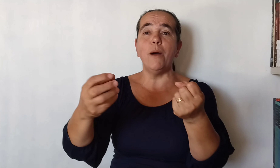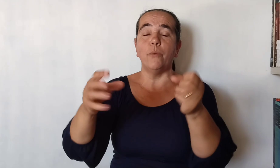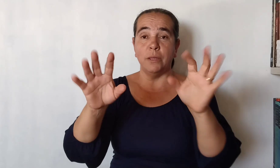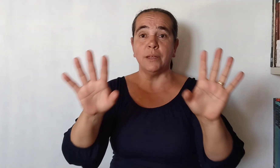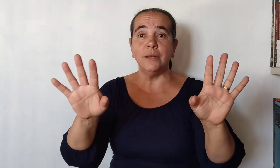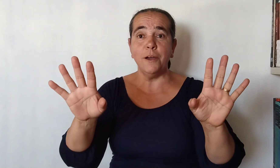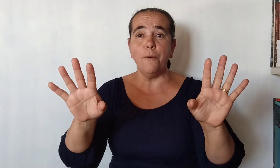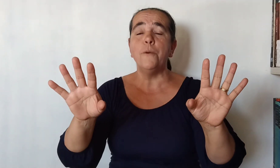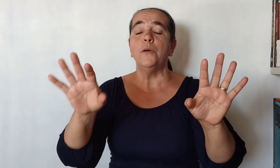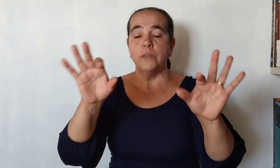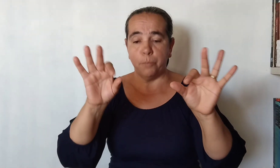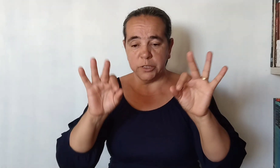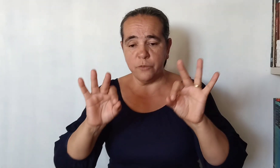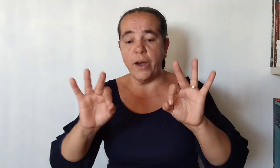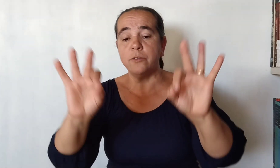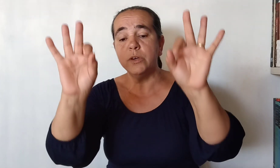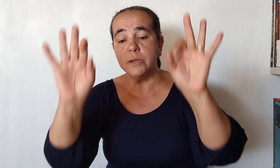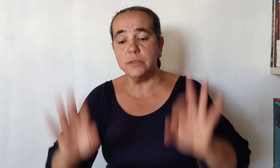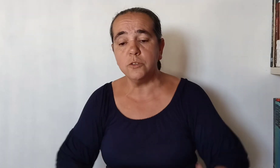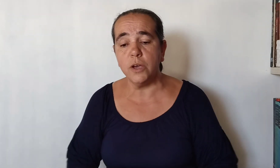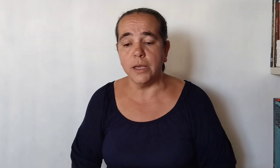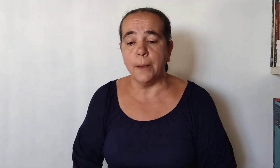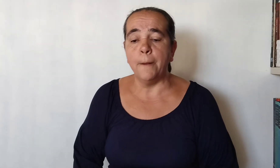mão, entendeu? Depois você faça o exercício aí.